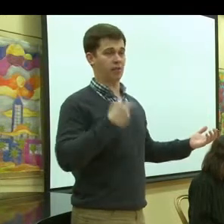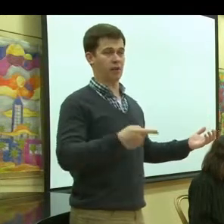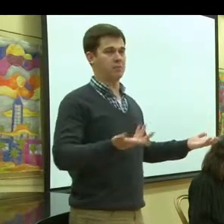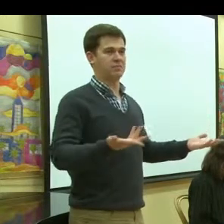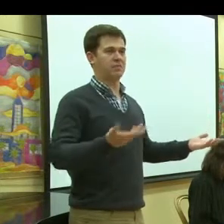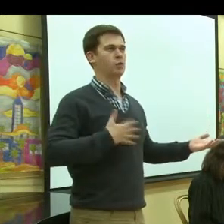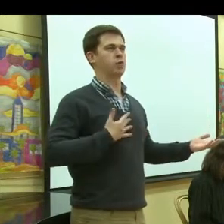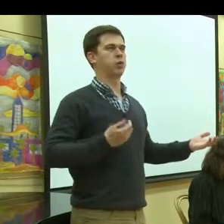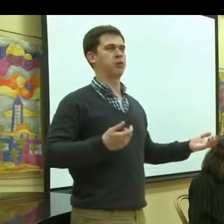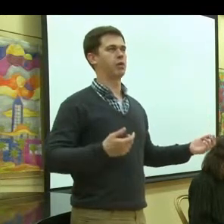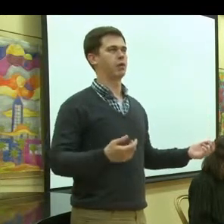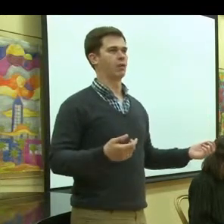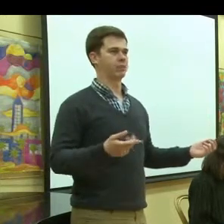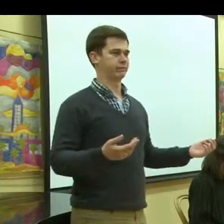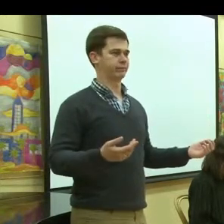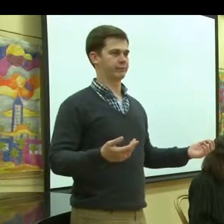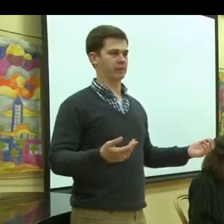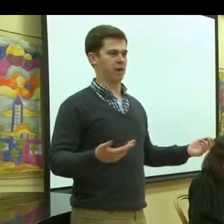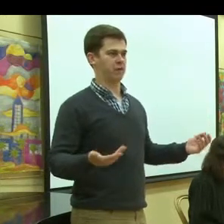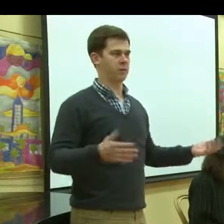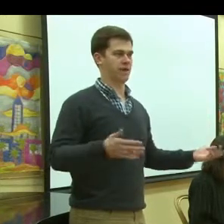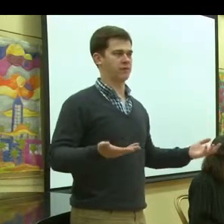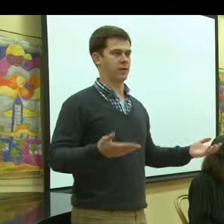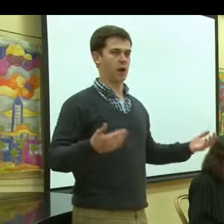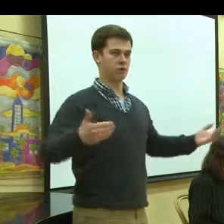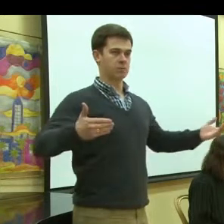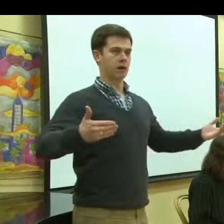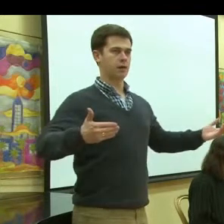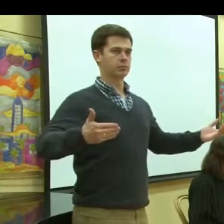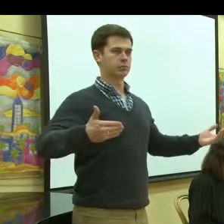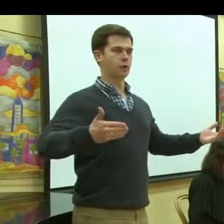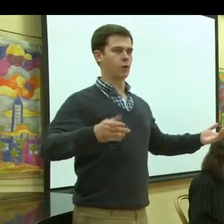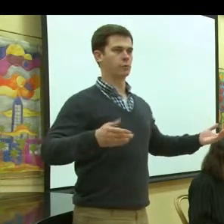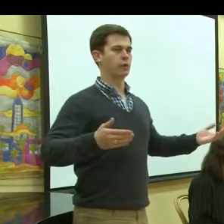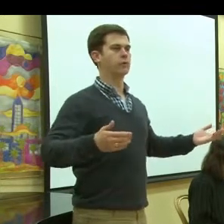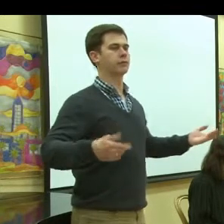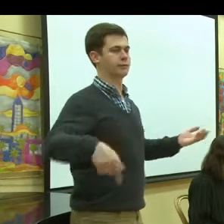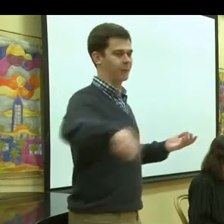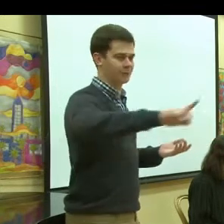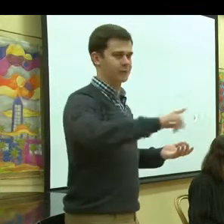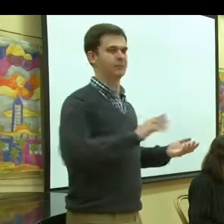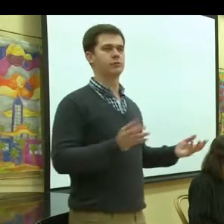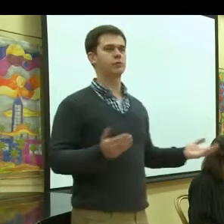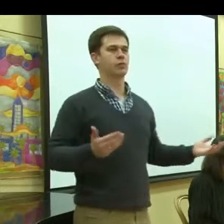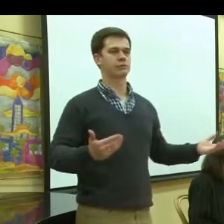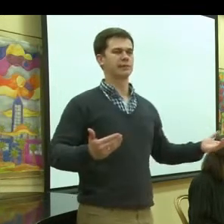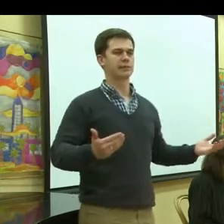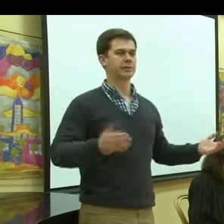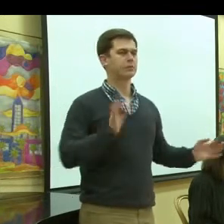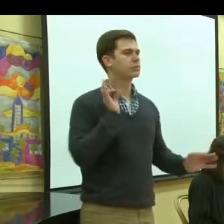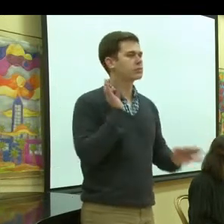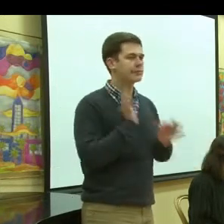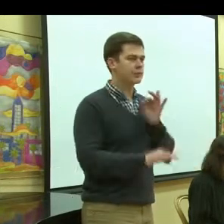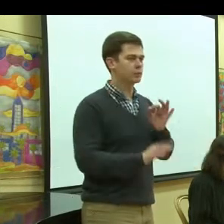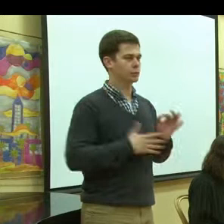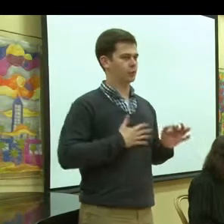mężczyzn, tak, czy czytać w ogóle te ruchy, można zatańczyć. Podemos tam bailar, pero esas son las barreras que hay que romper primero. Que ale to są tak